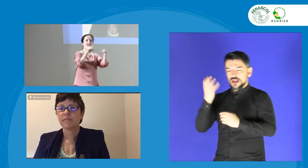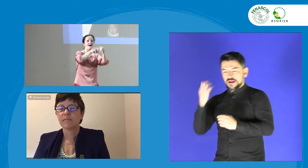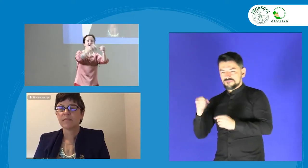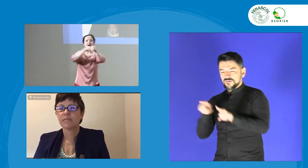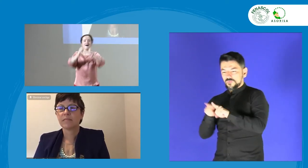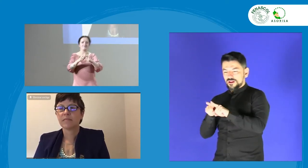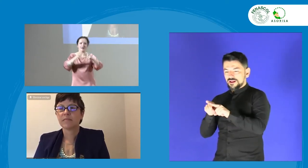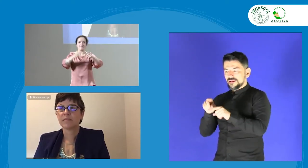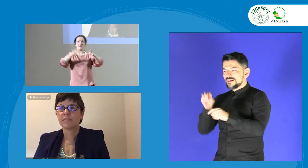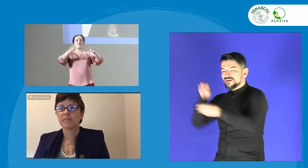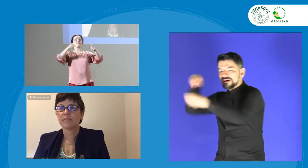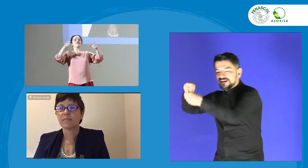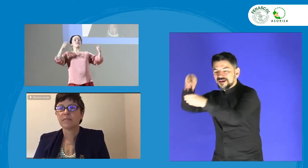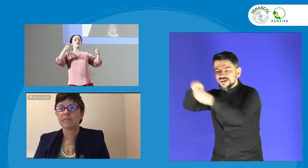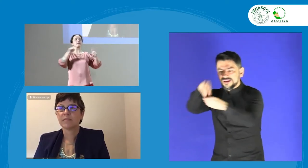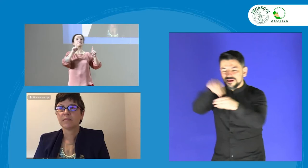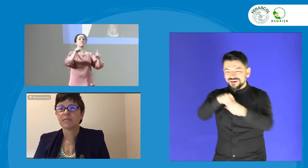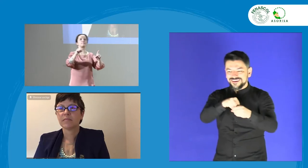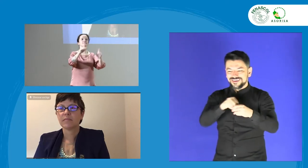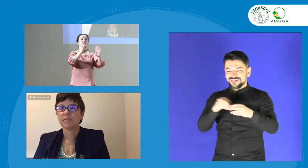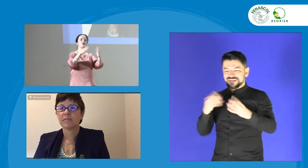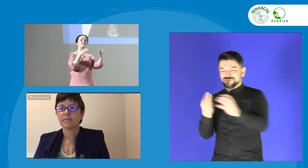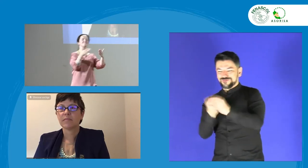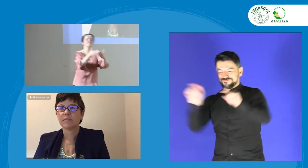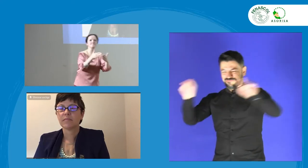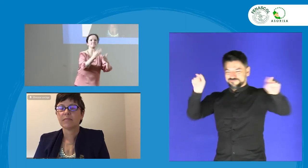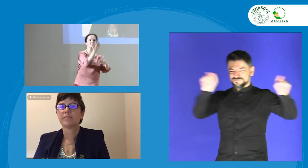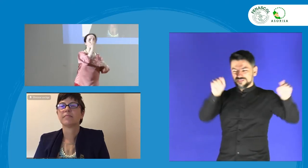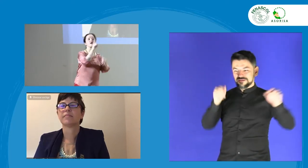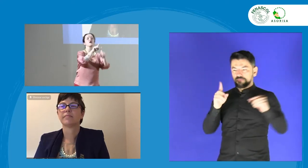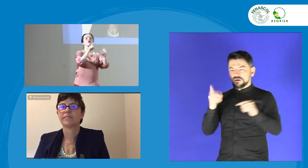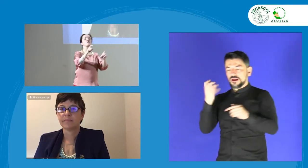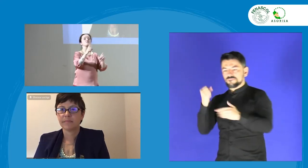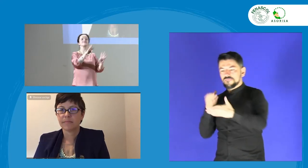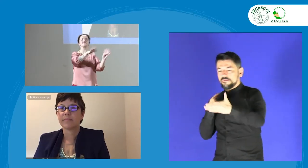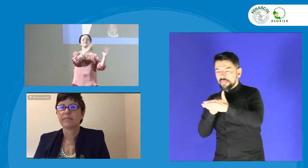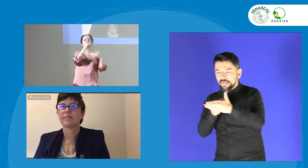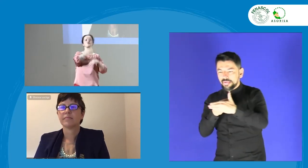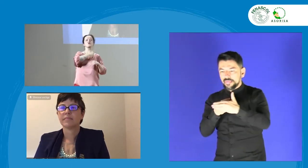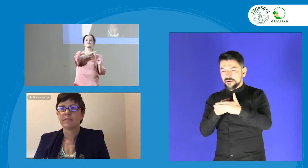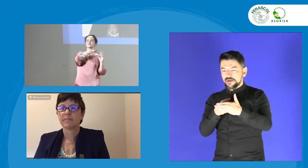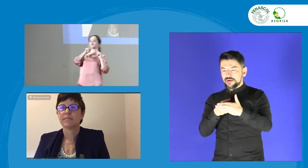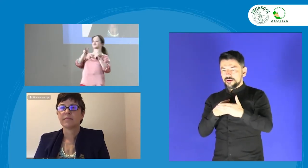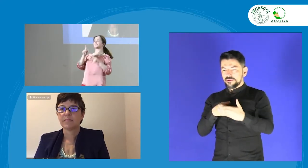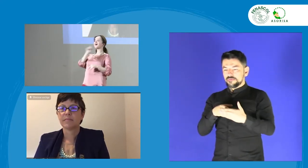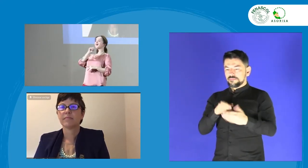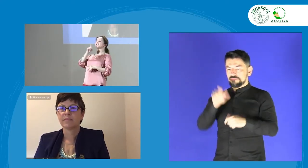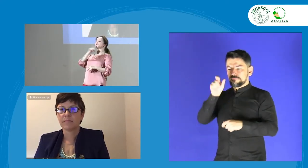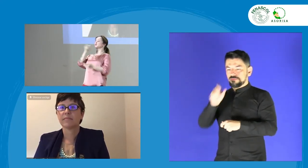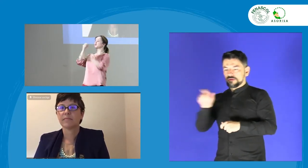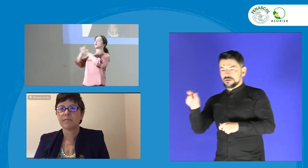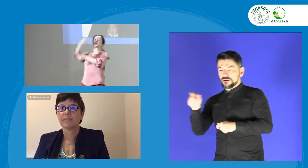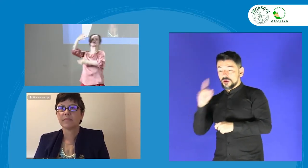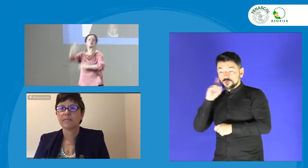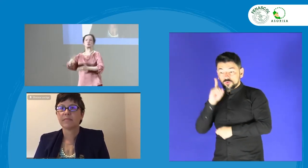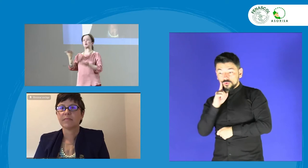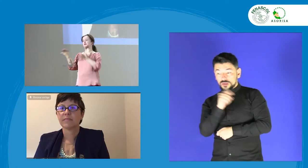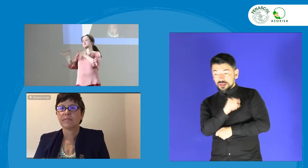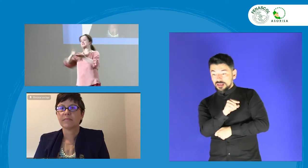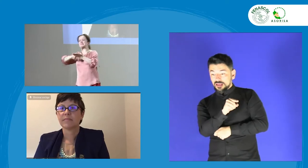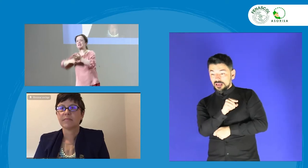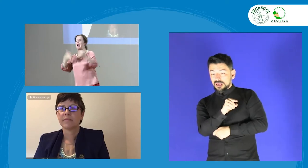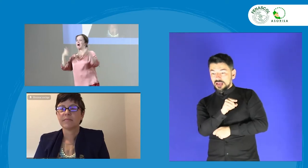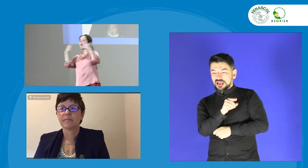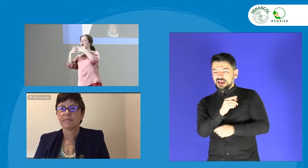cuando quieren ingresar a la educación superior, cada día están más interesados, pero encuentran diferentes barreras. ¿Por qué? Porque las universidades